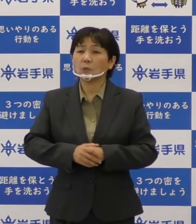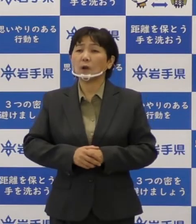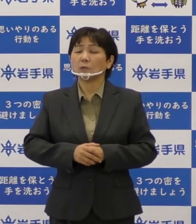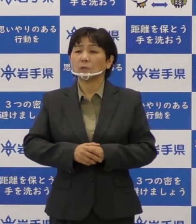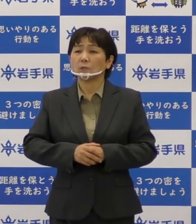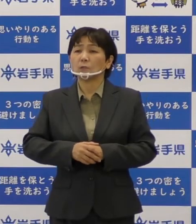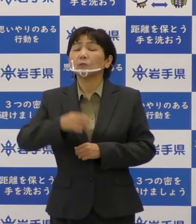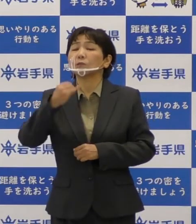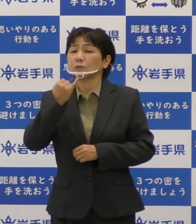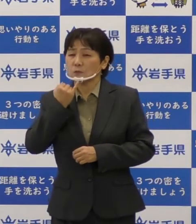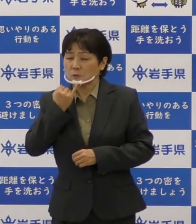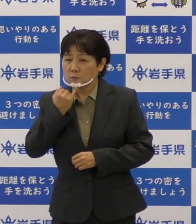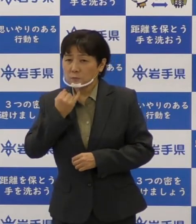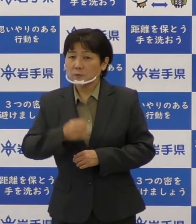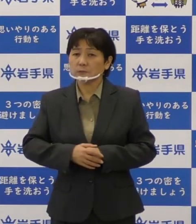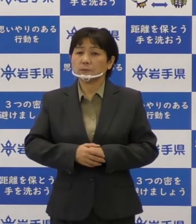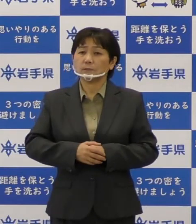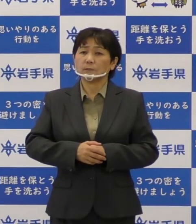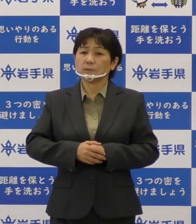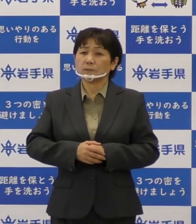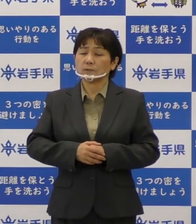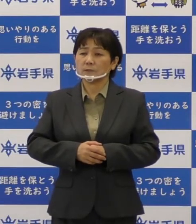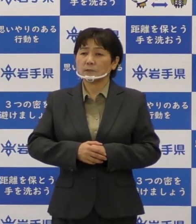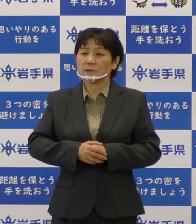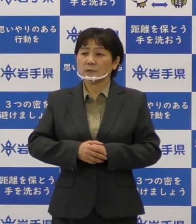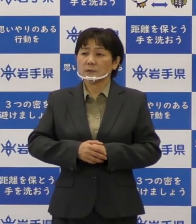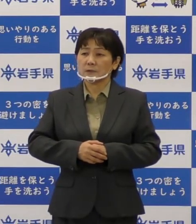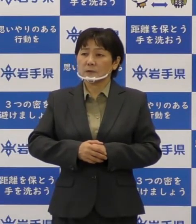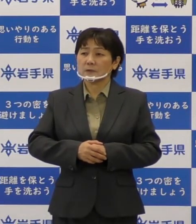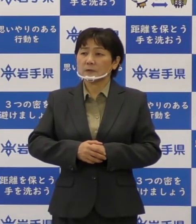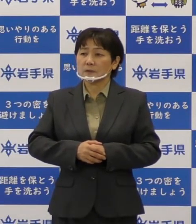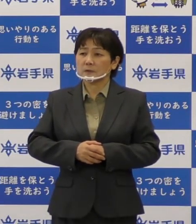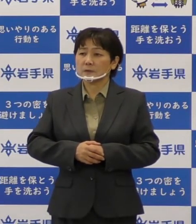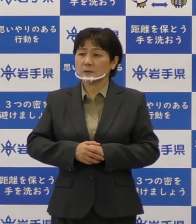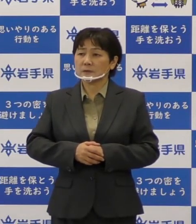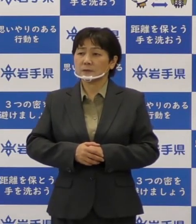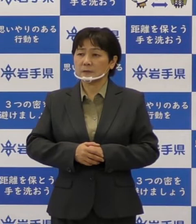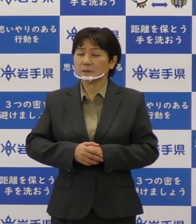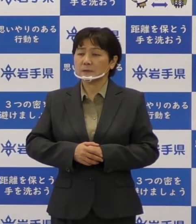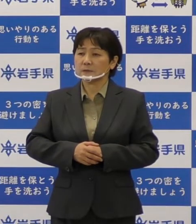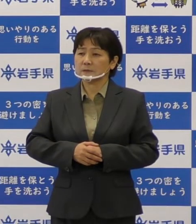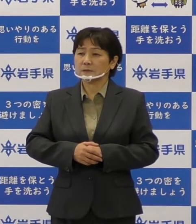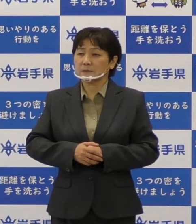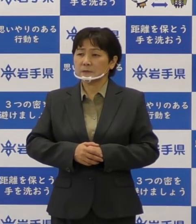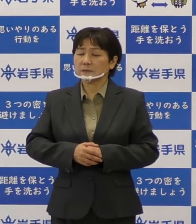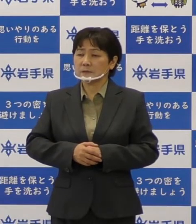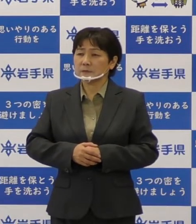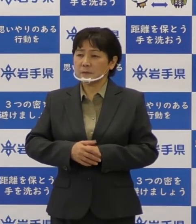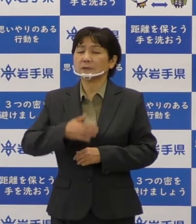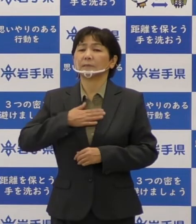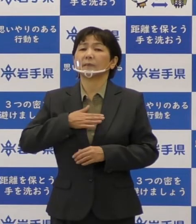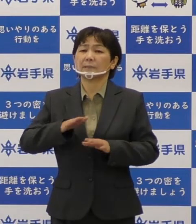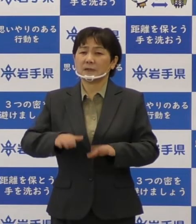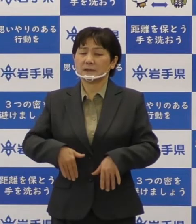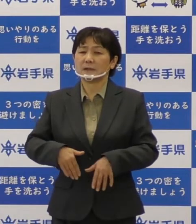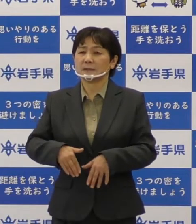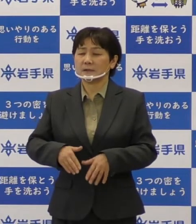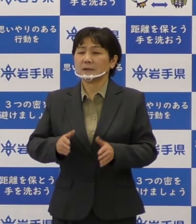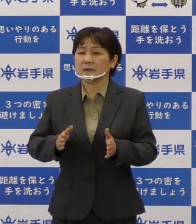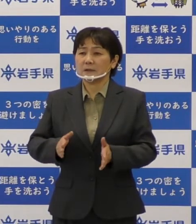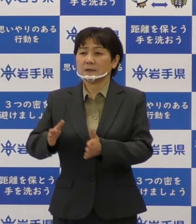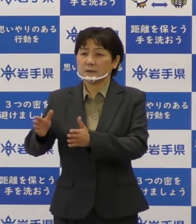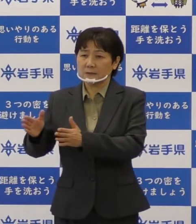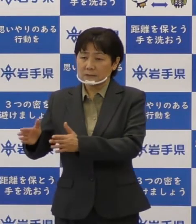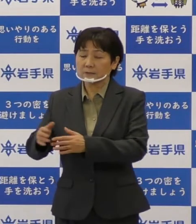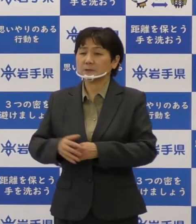も、例外ではありません。 わかりました。あと、すみません、ちょっと別の公共団体の